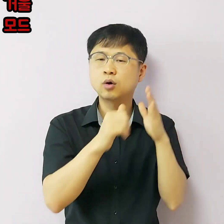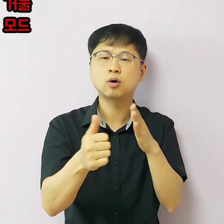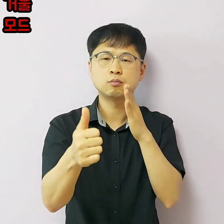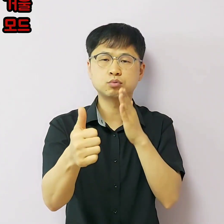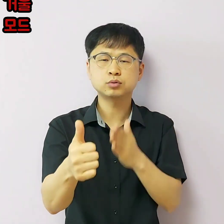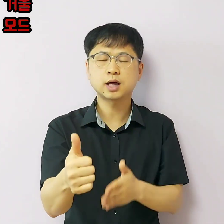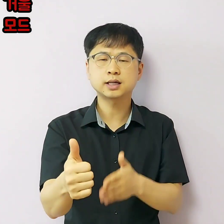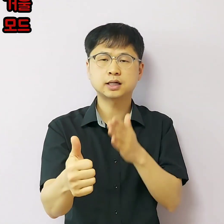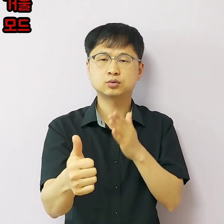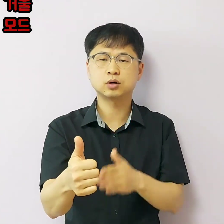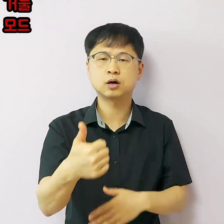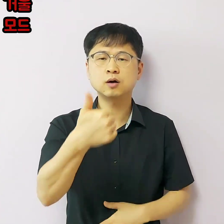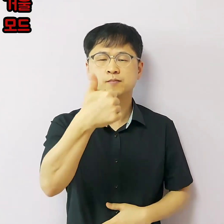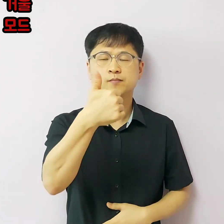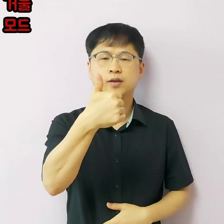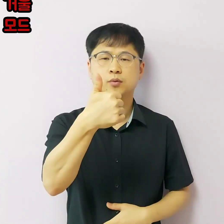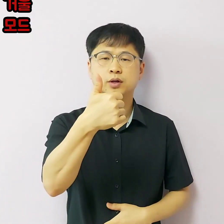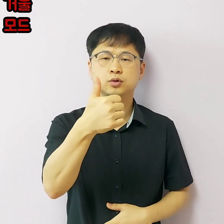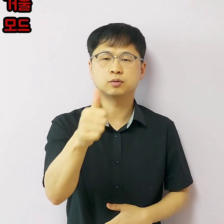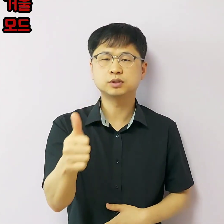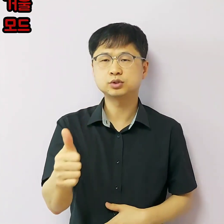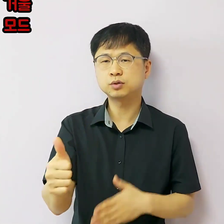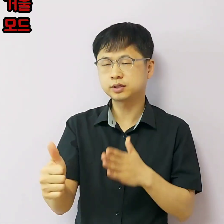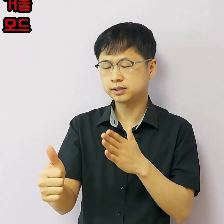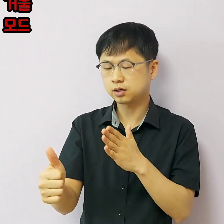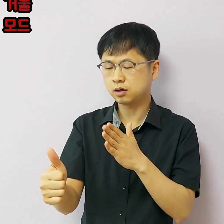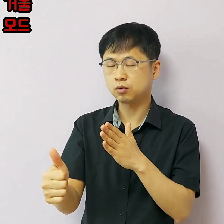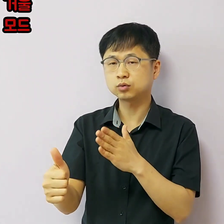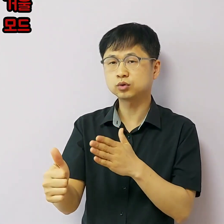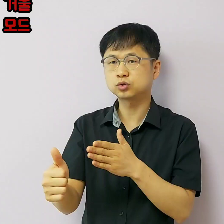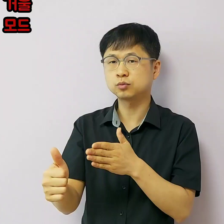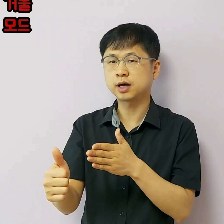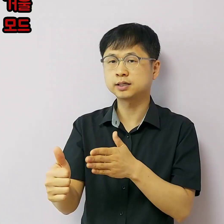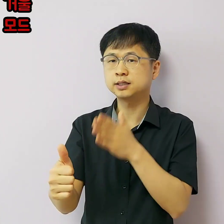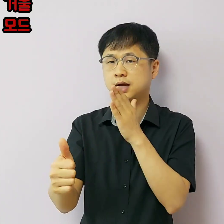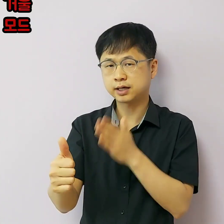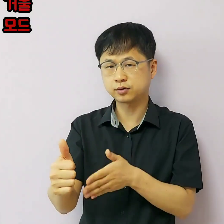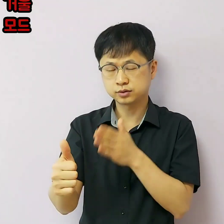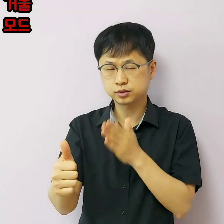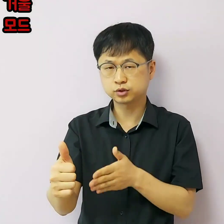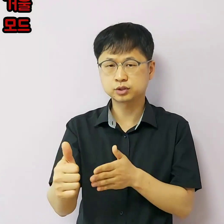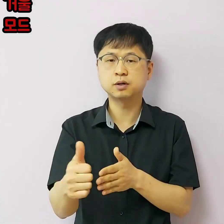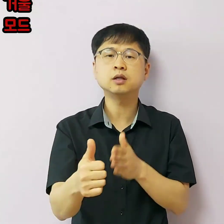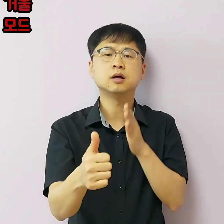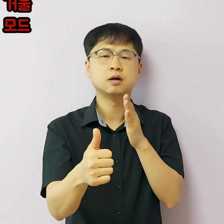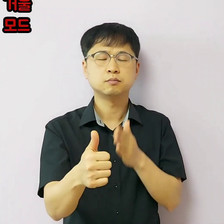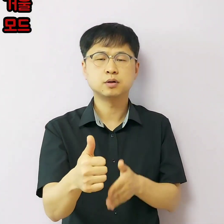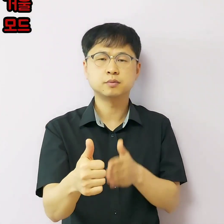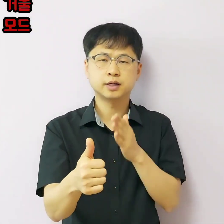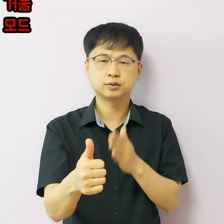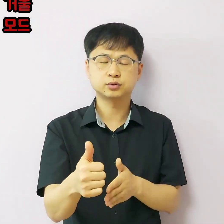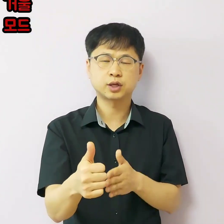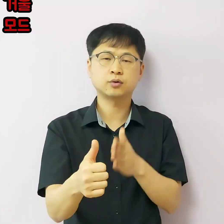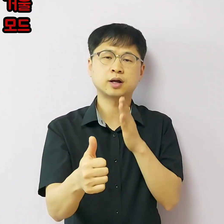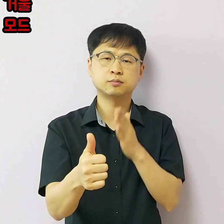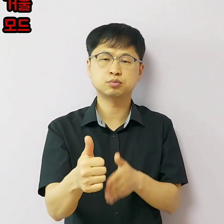들어주세요, 부탁이란 수어, 왼손 엄지주먹 뒤에서 오른손 손날을 아래로 흔들어 주시면 뭐뭐 해주세요 라는